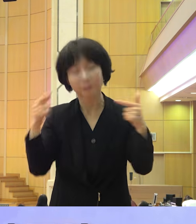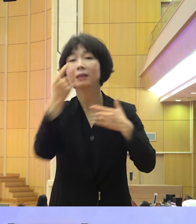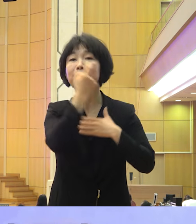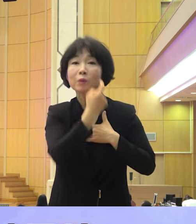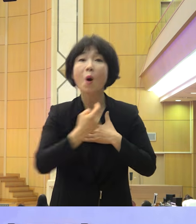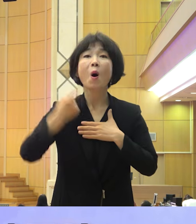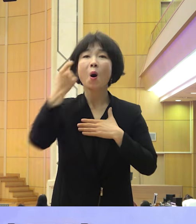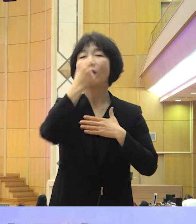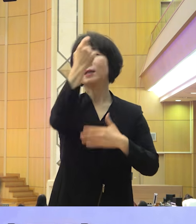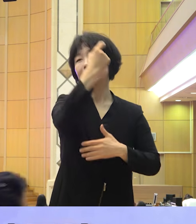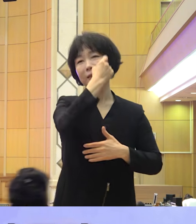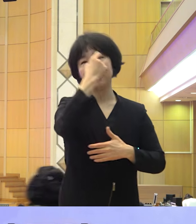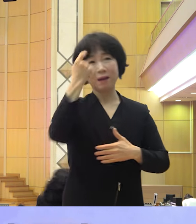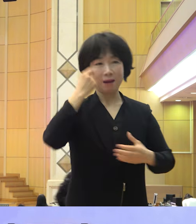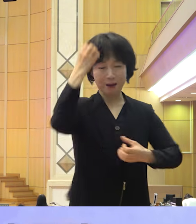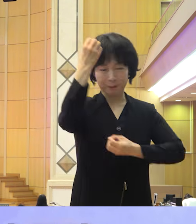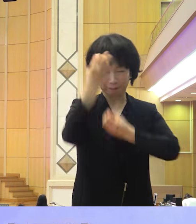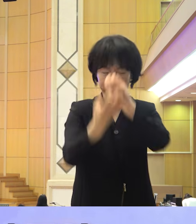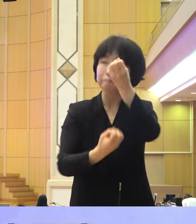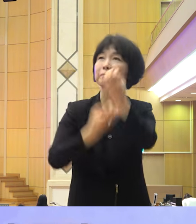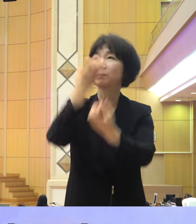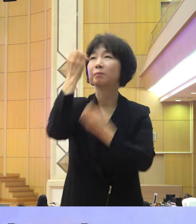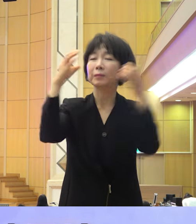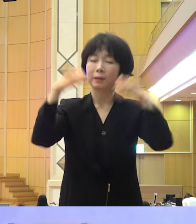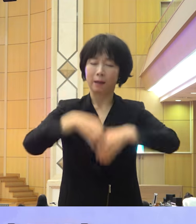날마다 입으로 간증해